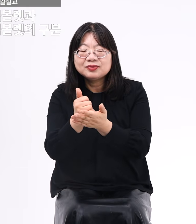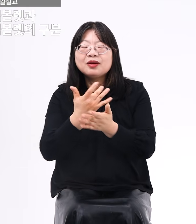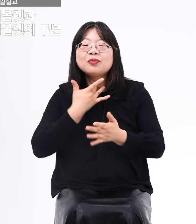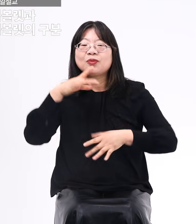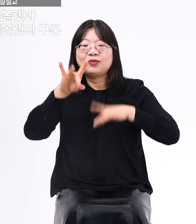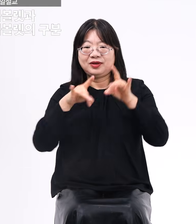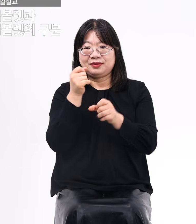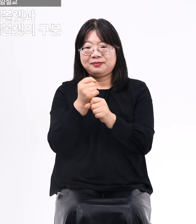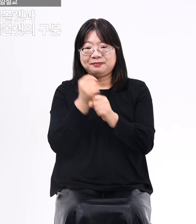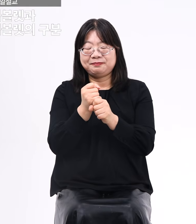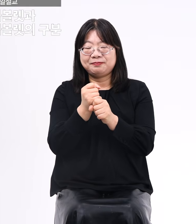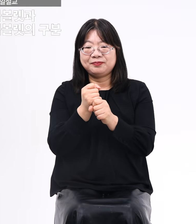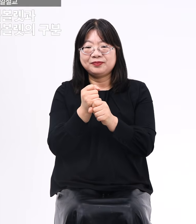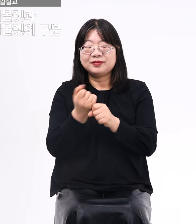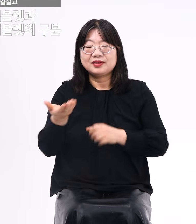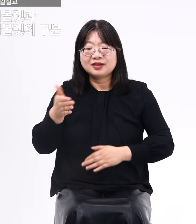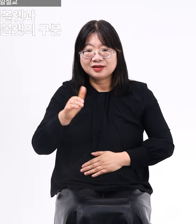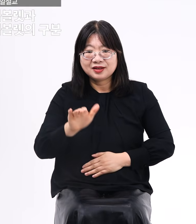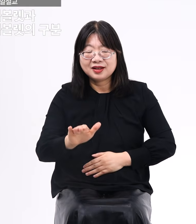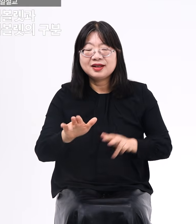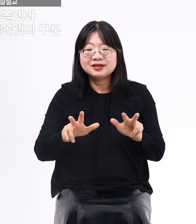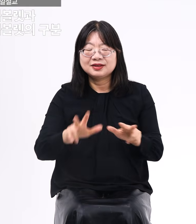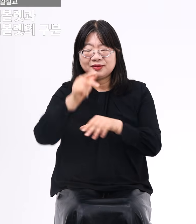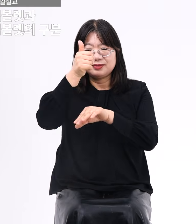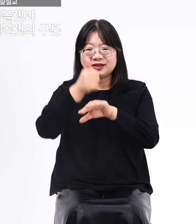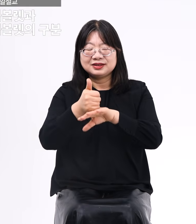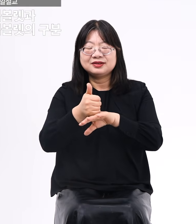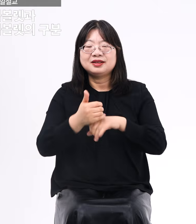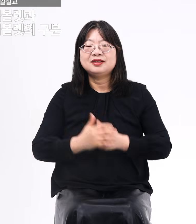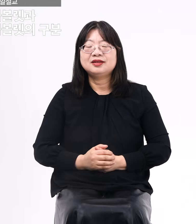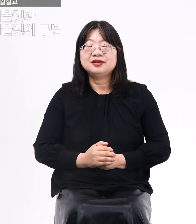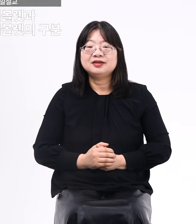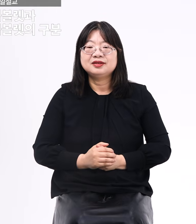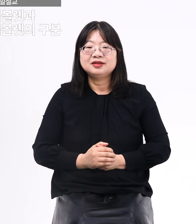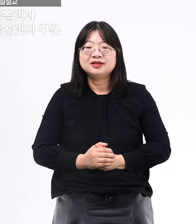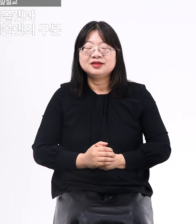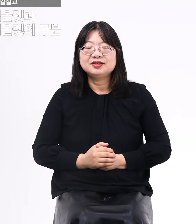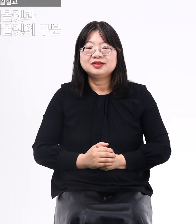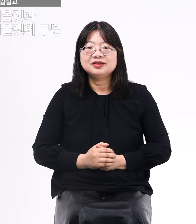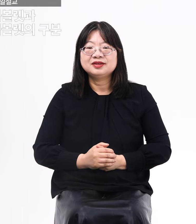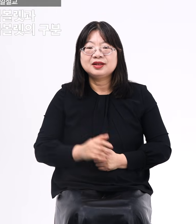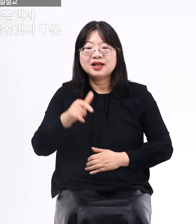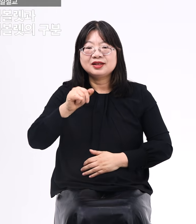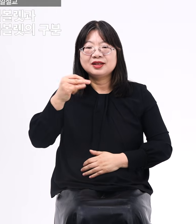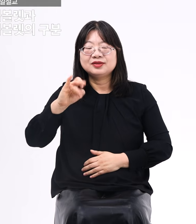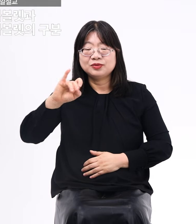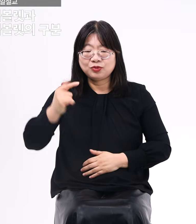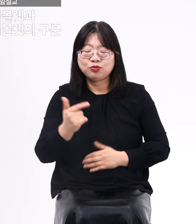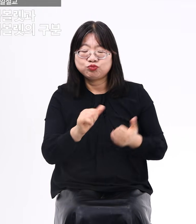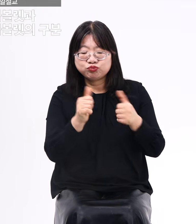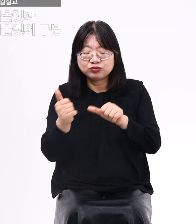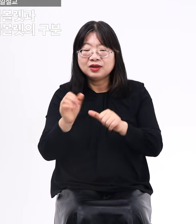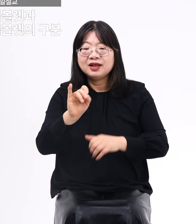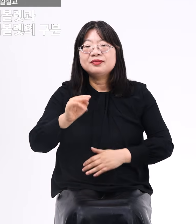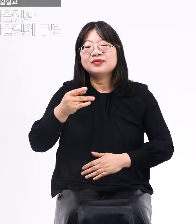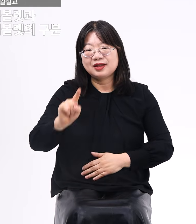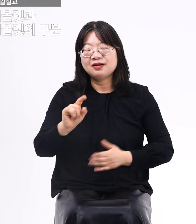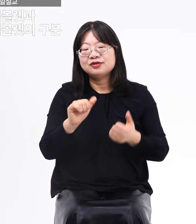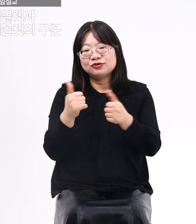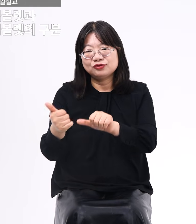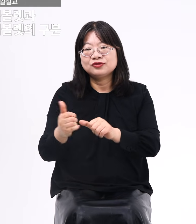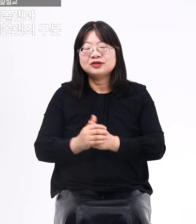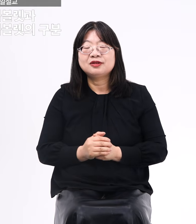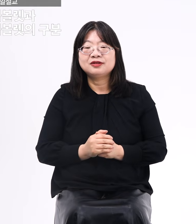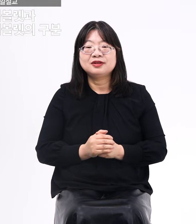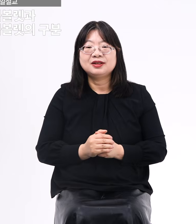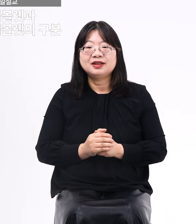만드는 거죠. 자, 그런데 이제 마지막으로 기드온이 죽어요. 자, 입다가 죽어요.